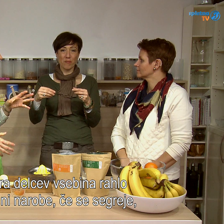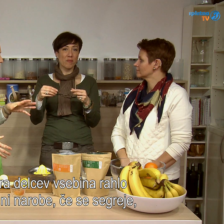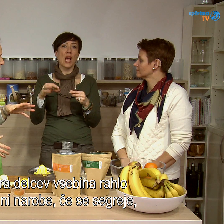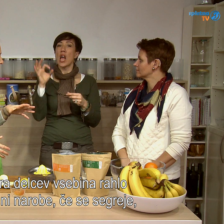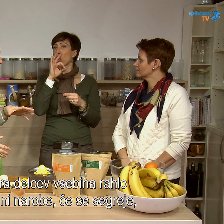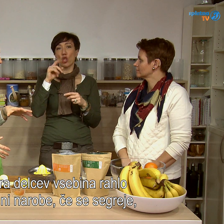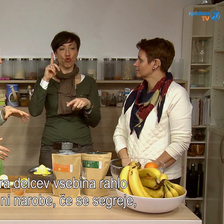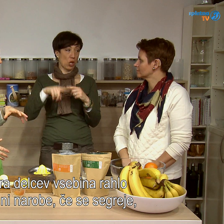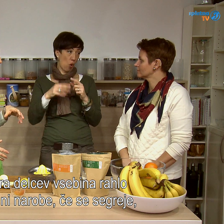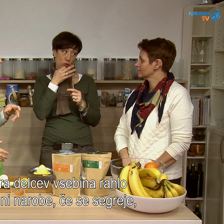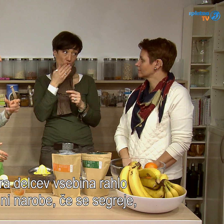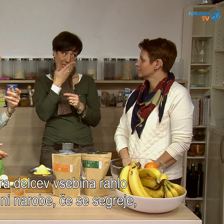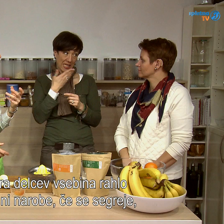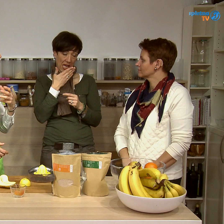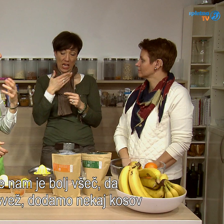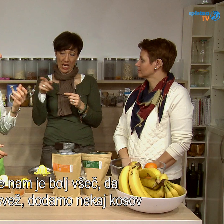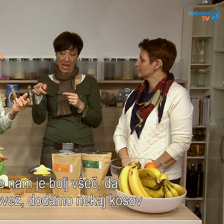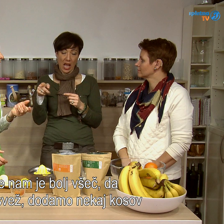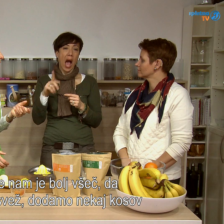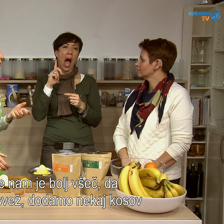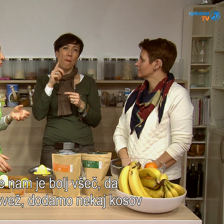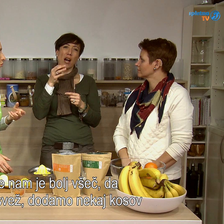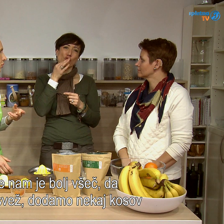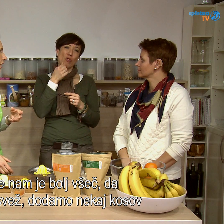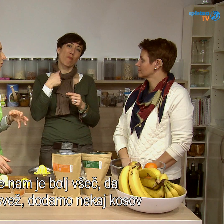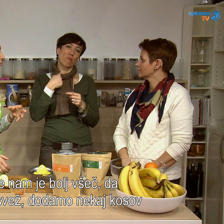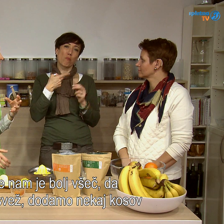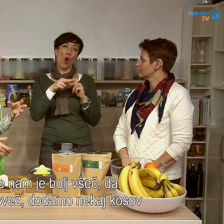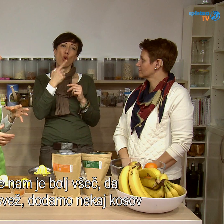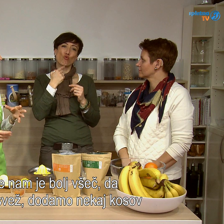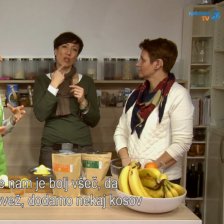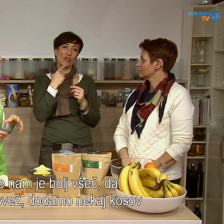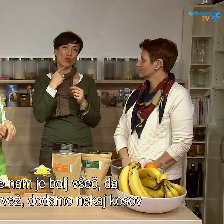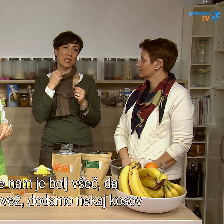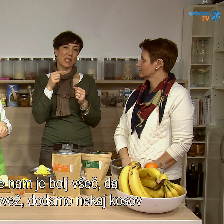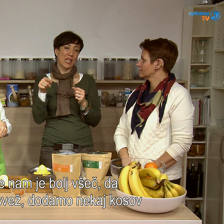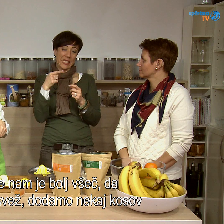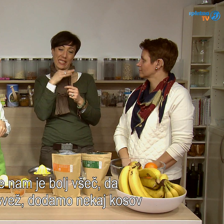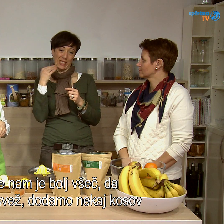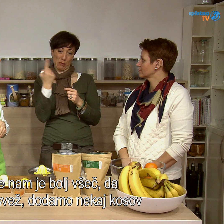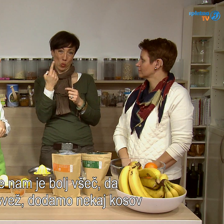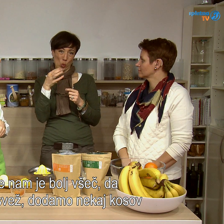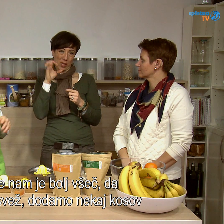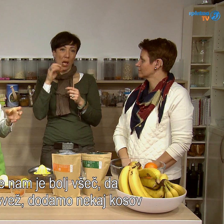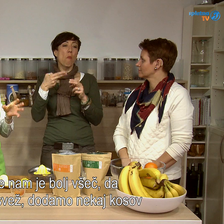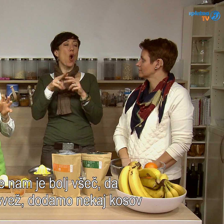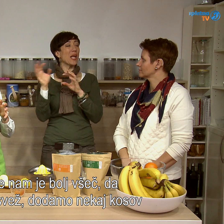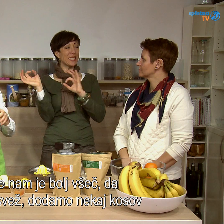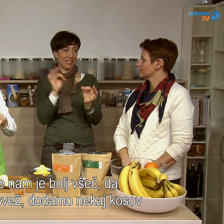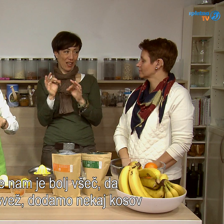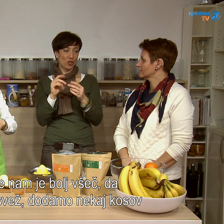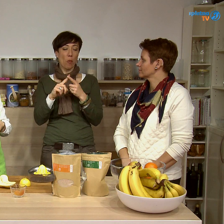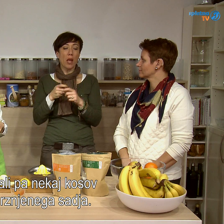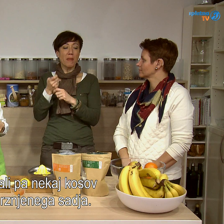Nič ni narobe, če se segreje, vendar pa, če nam je bolj všeč, da je smuti bolj svež, dodamo